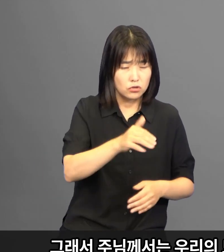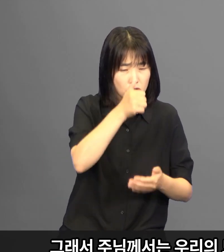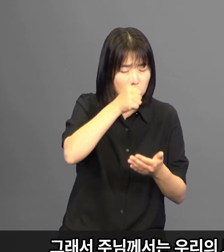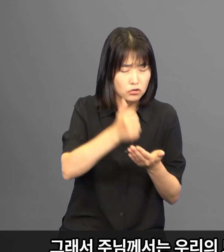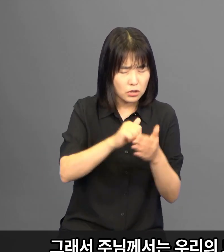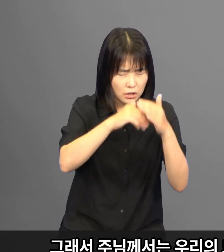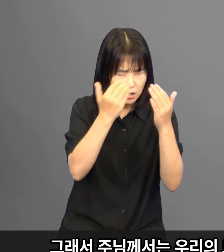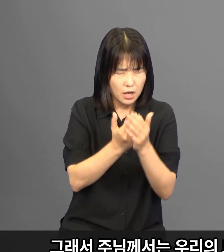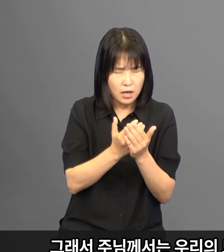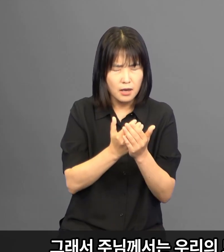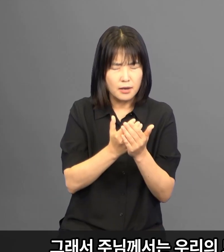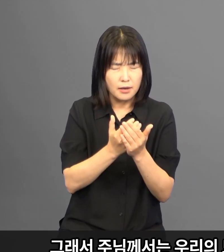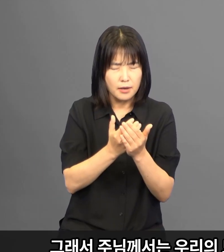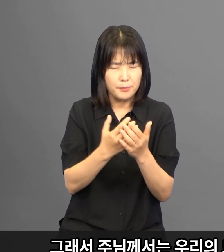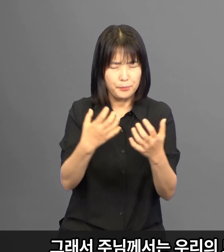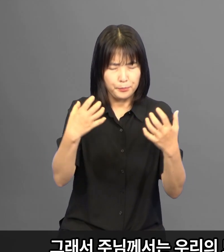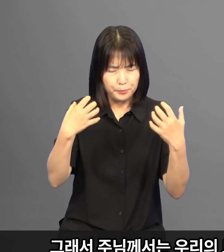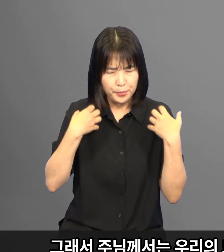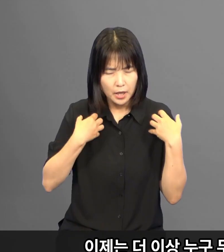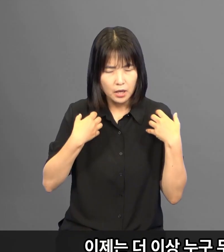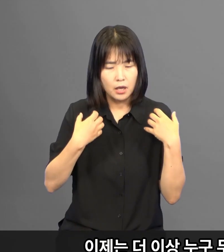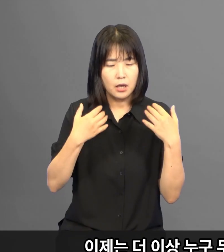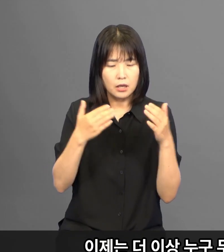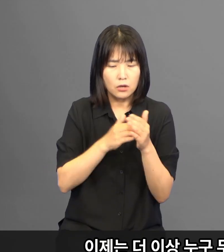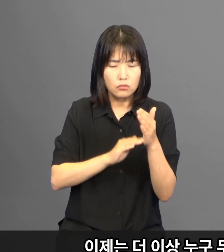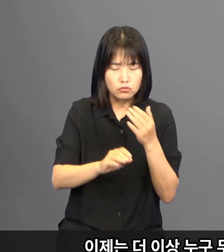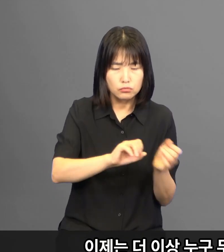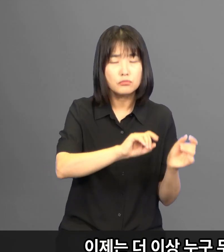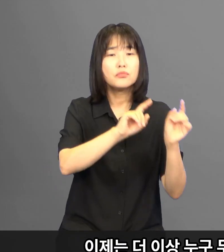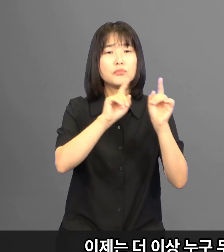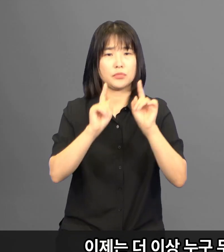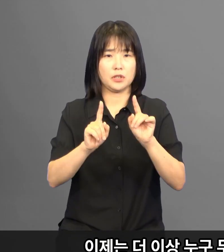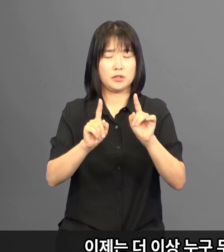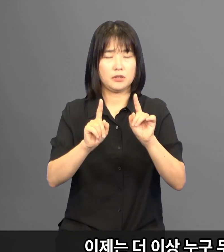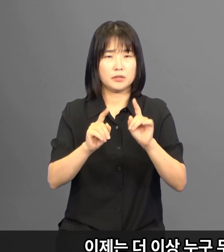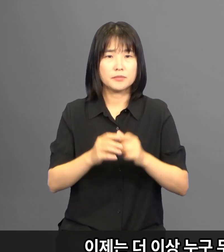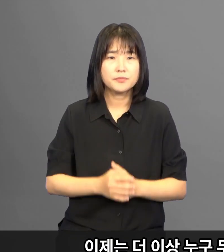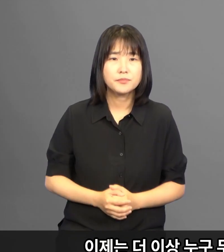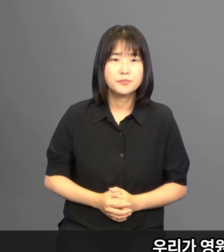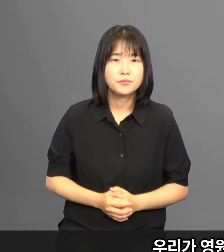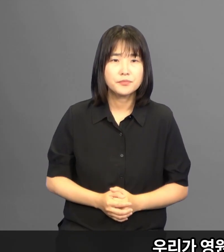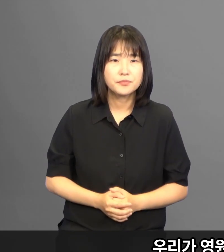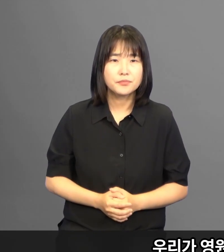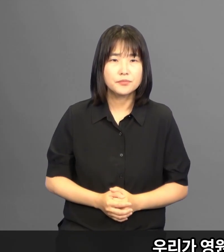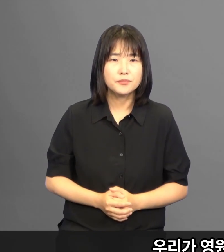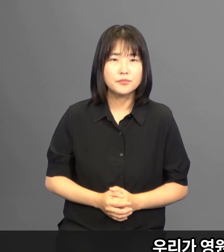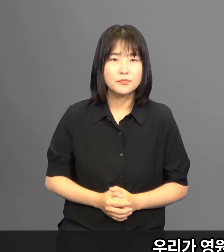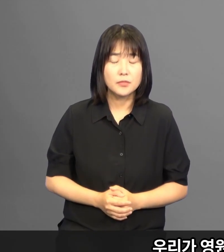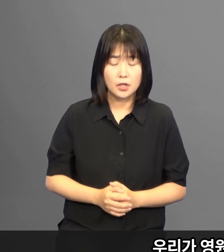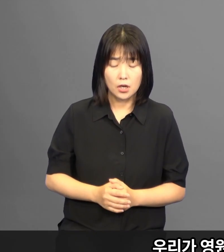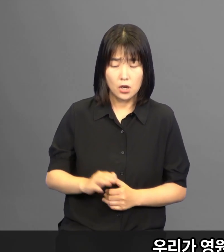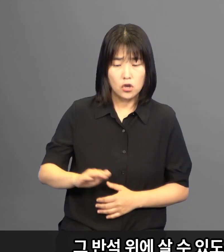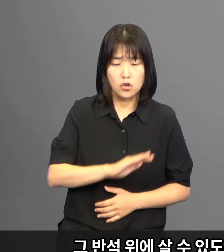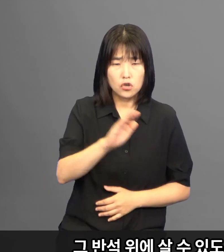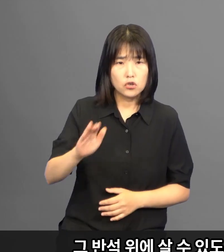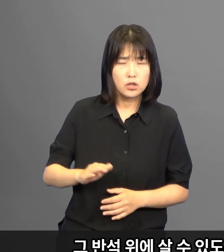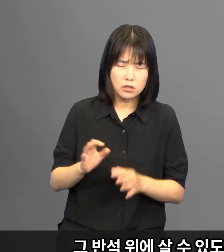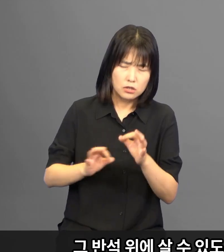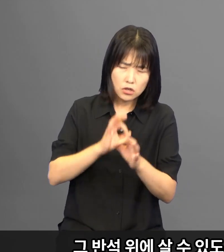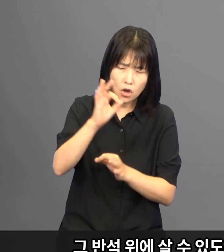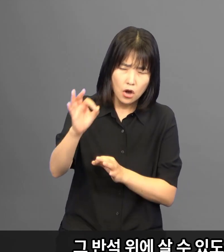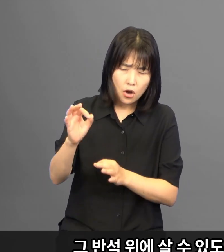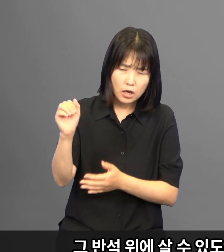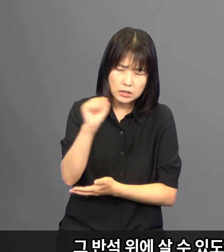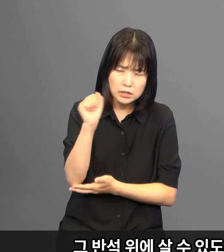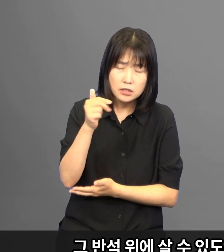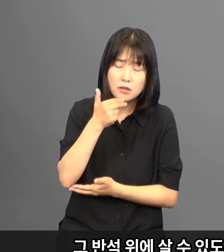받으시고 부활하셔서 이제는 더 이상 누구 무너져가는 죄상에 살지 않고 우리가 영원히 흔들리지 않는 그 반석